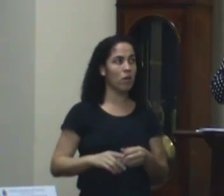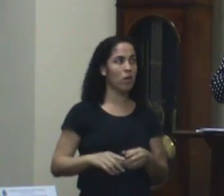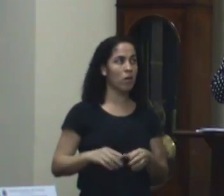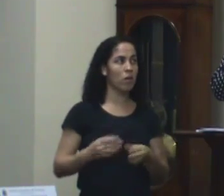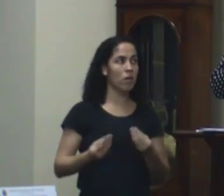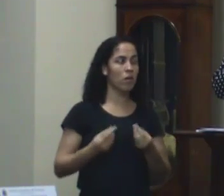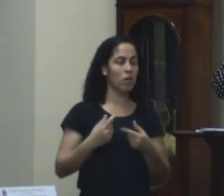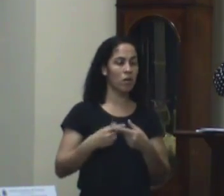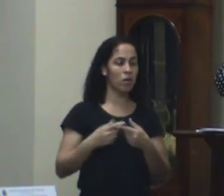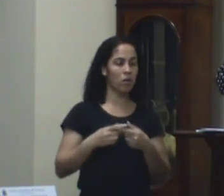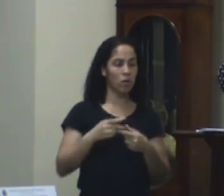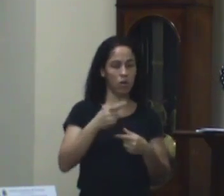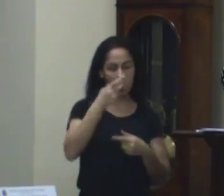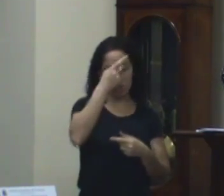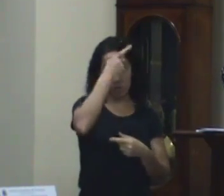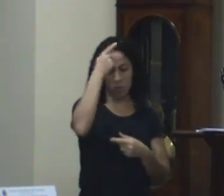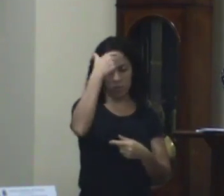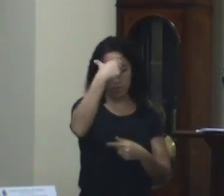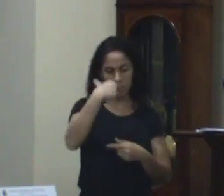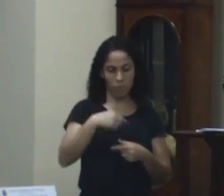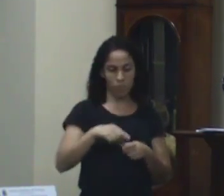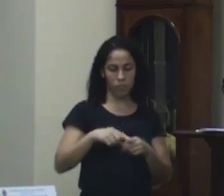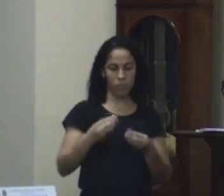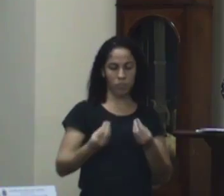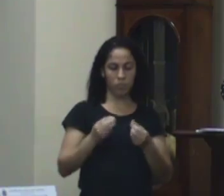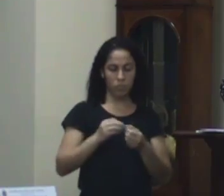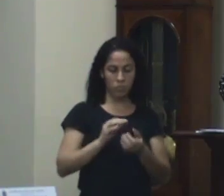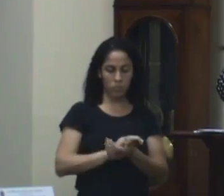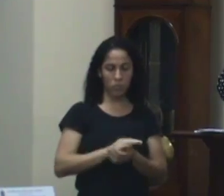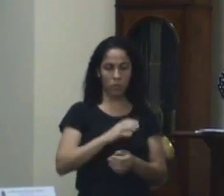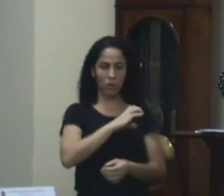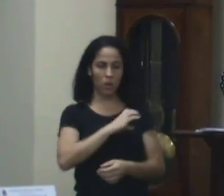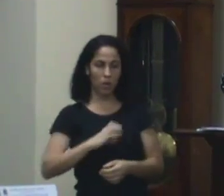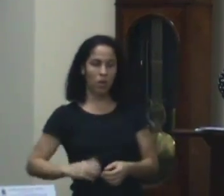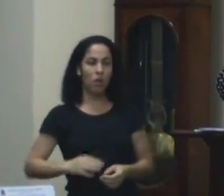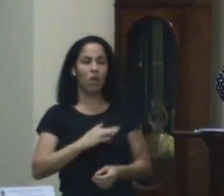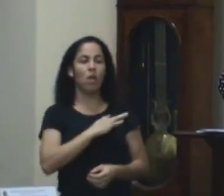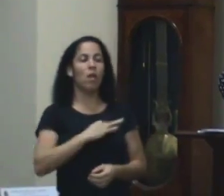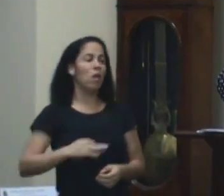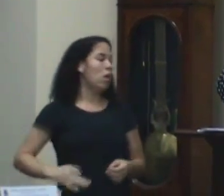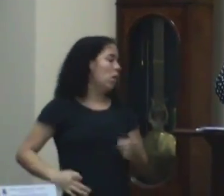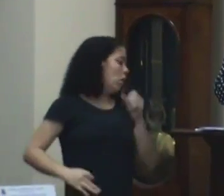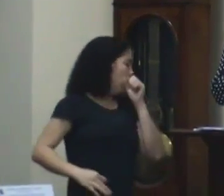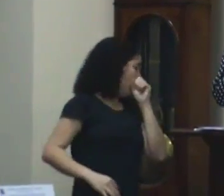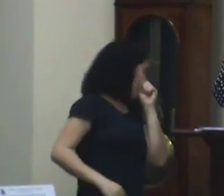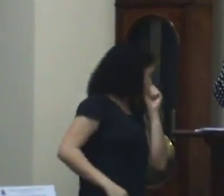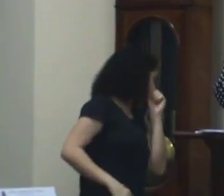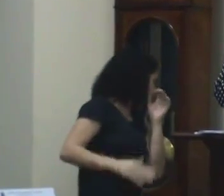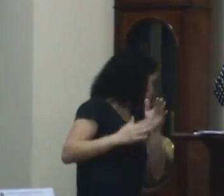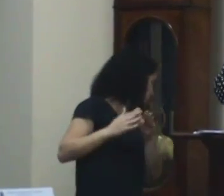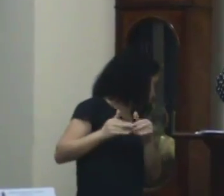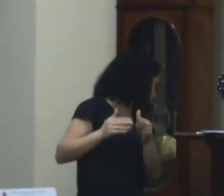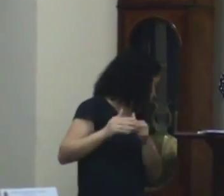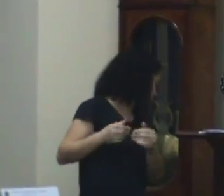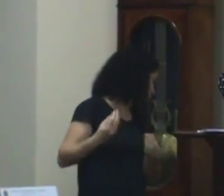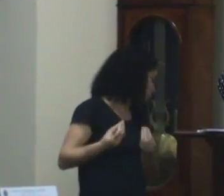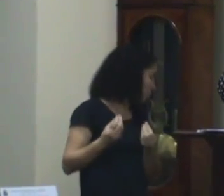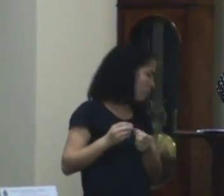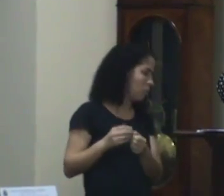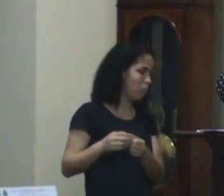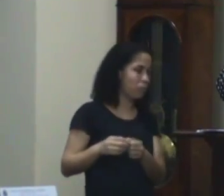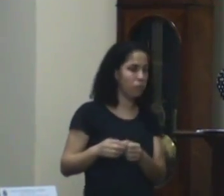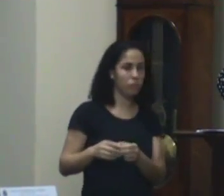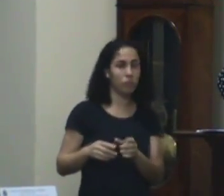nem por causa da pessoa, do deputado, seja deputado estadual, seja federal, que fez essa indicação, que colocou